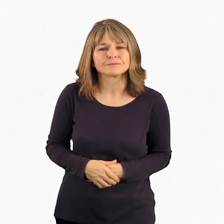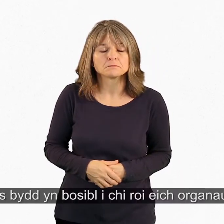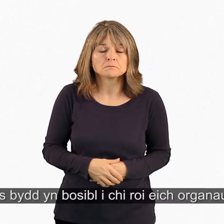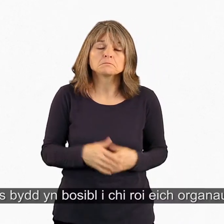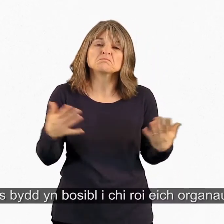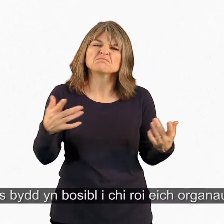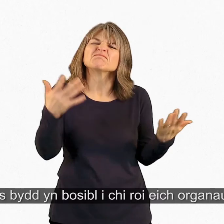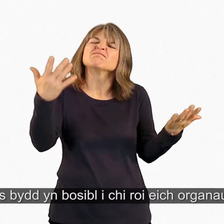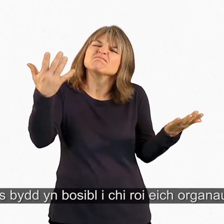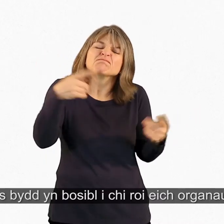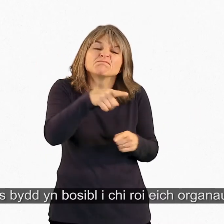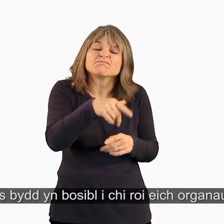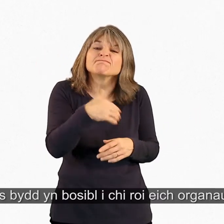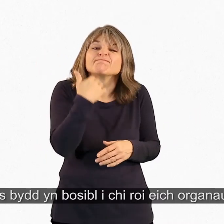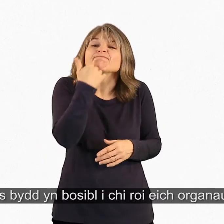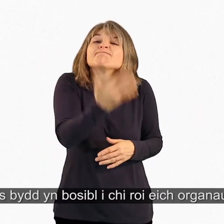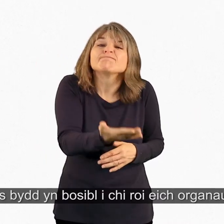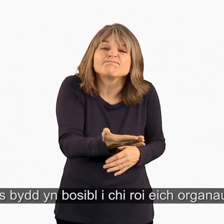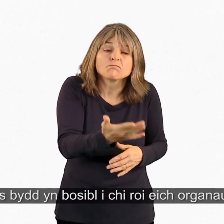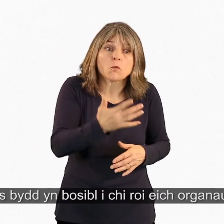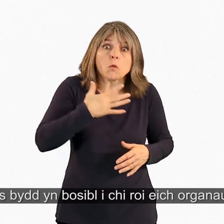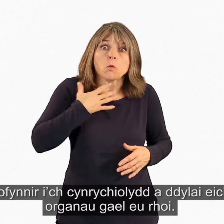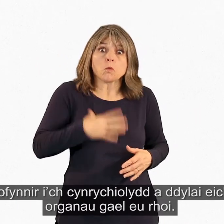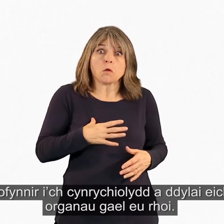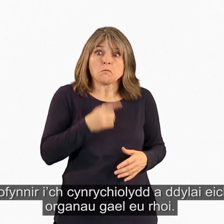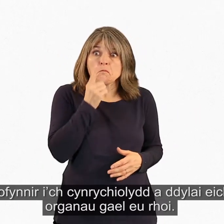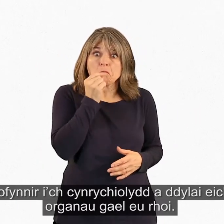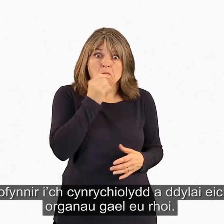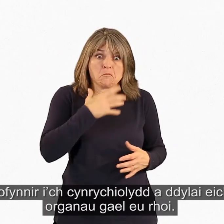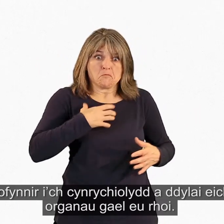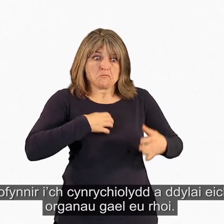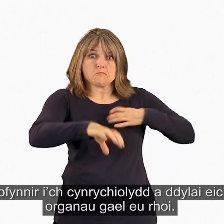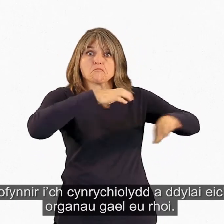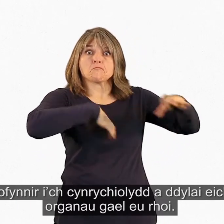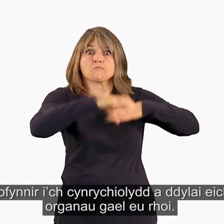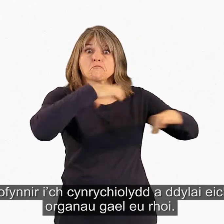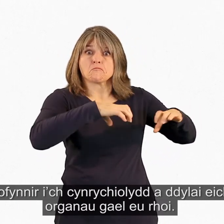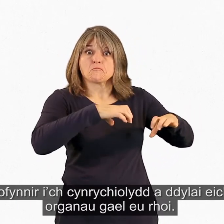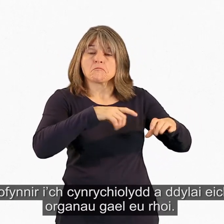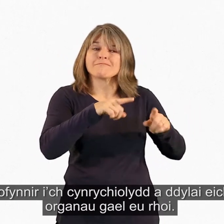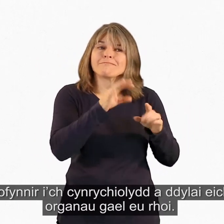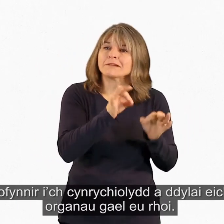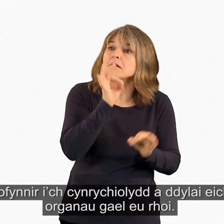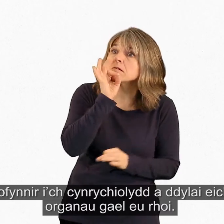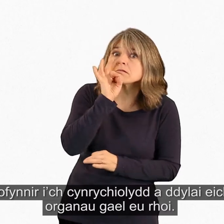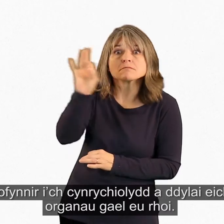Os bydd yn bosibl i chi rhoi eich organau, gofynu'r eich cynrychiolidd a ddylai eich organau gael eu rhoi.